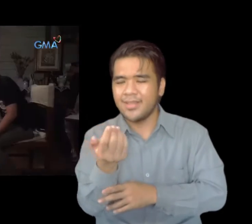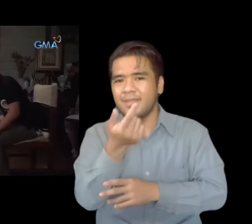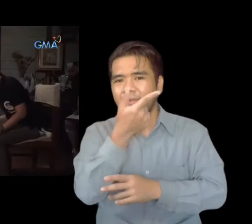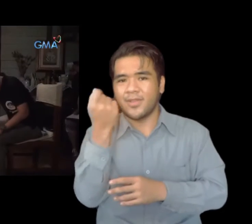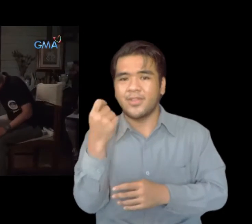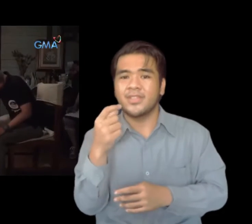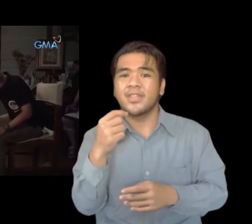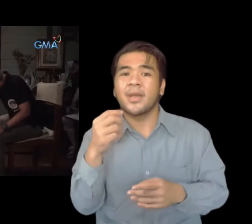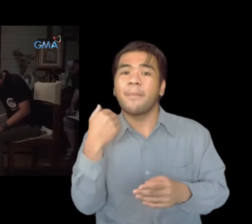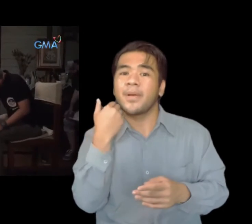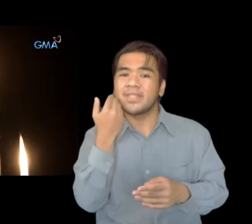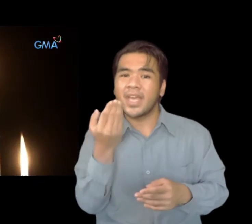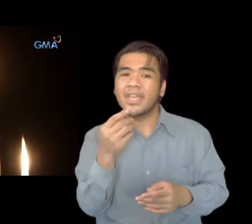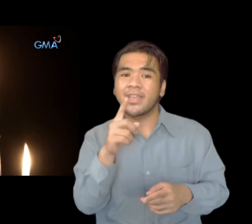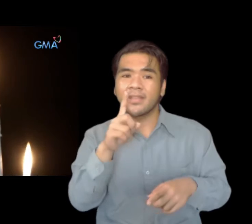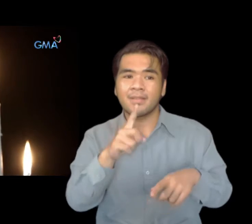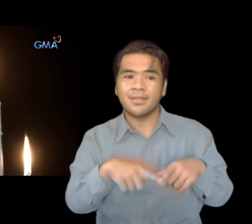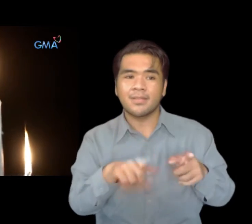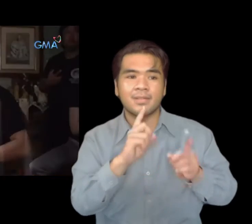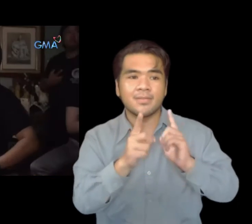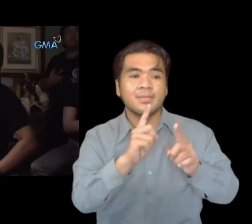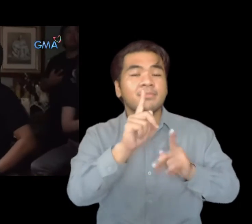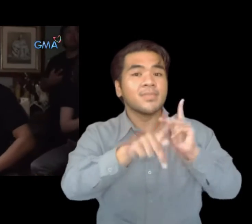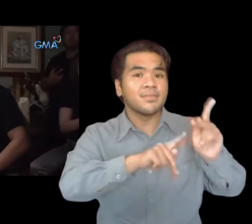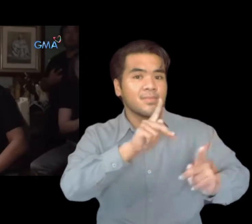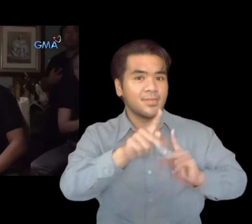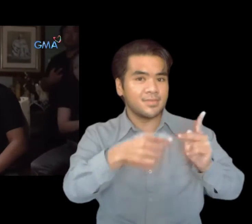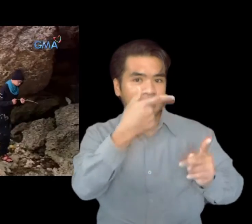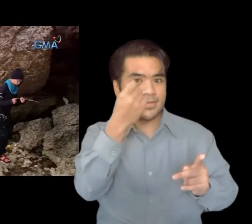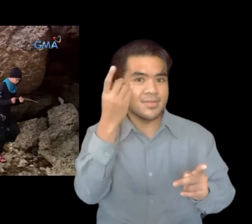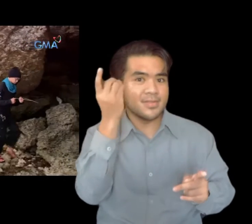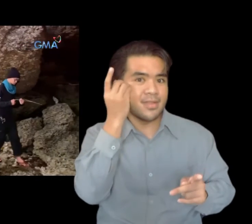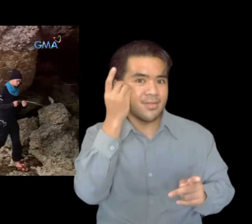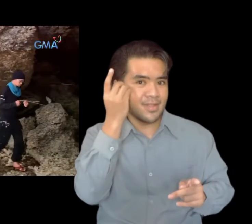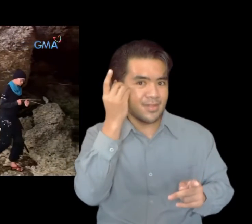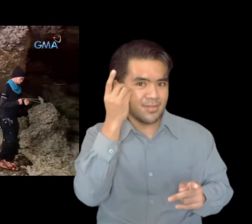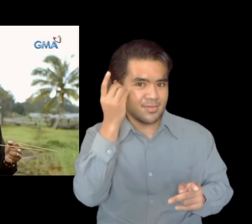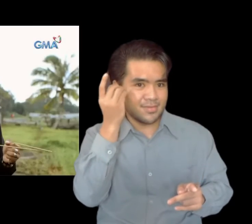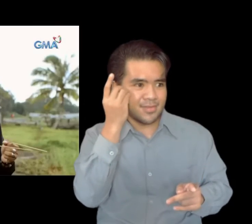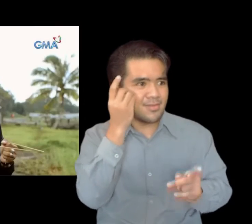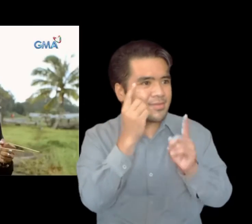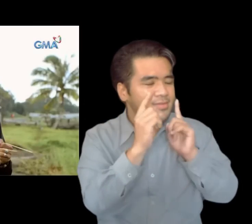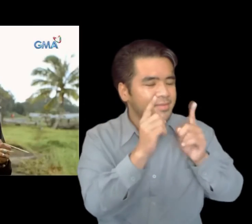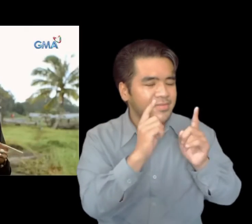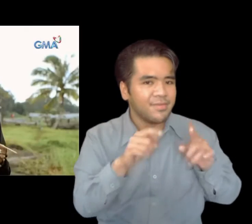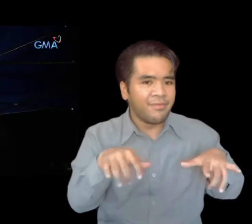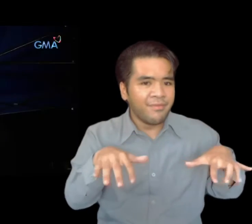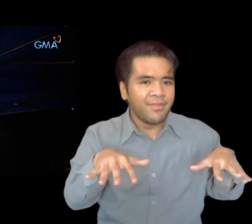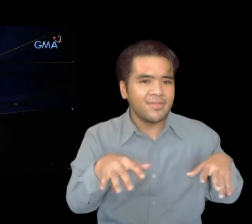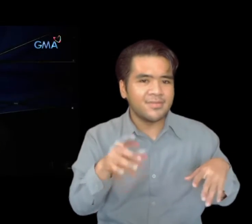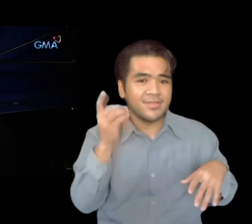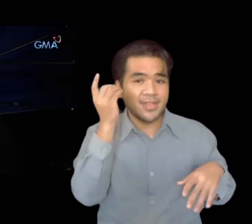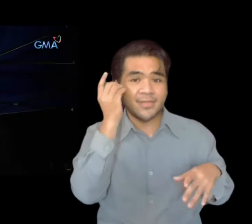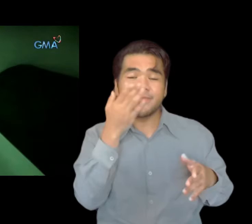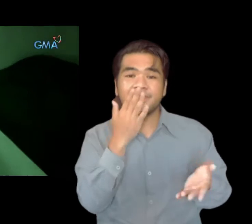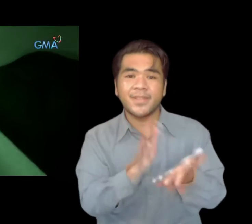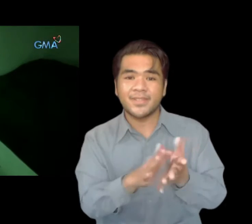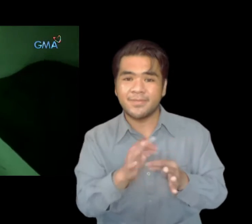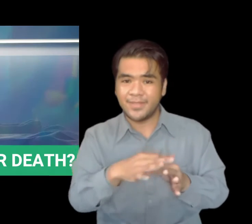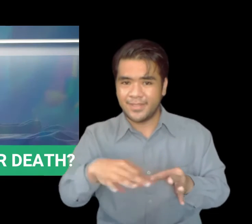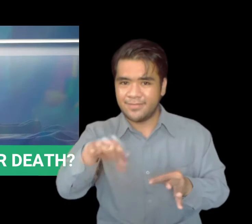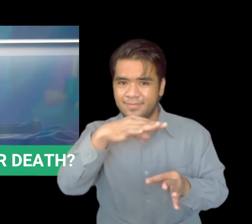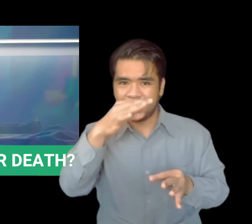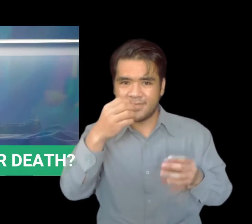kung bakit ipinagbabawal sa atin na makipag-usap sa mga patay, sapagkat hindi tao ang ating makakausap, kundi mga